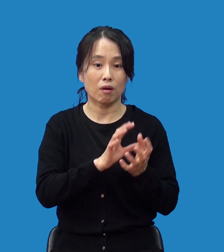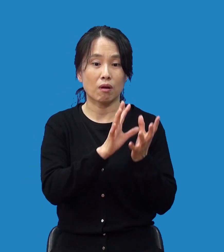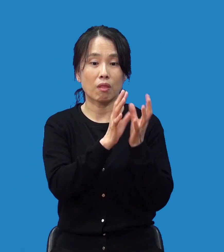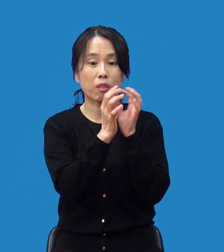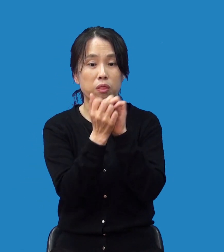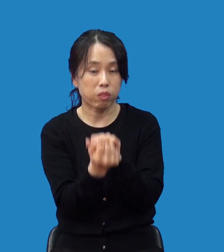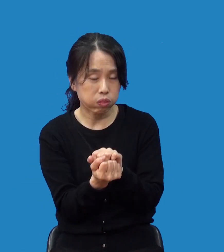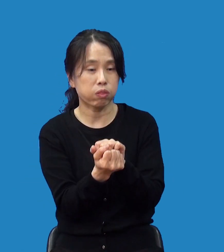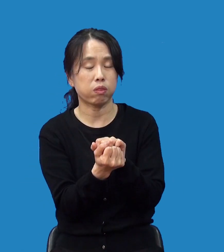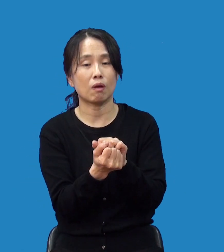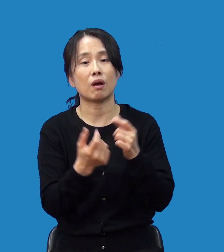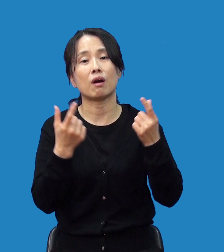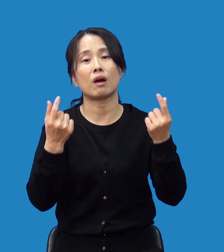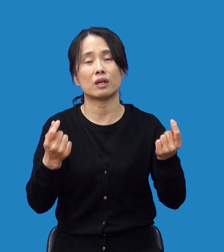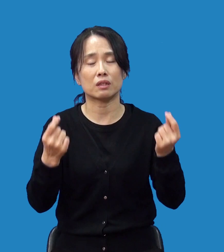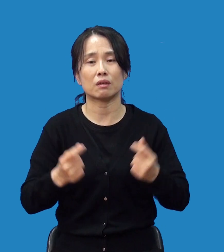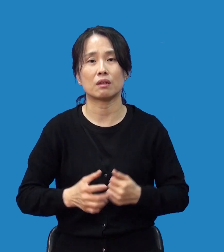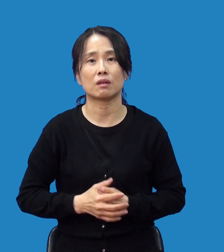같습니다.